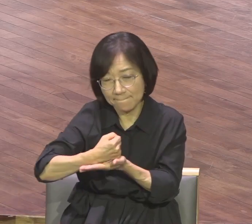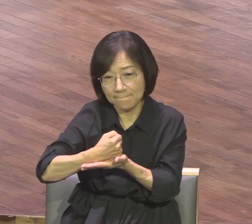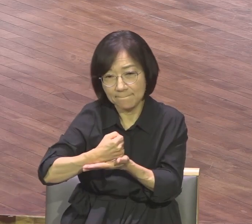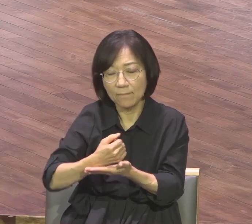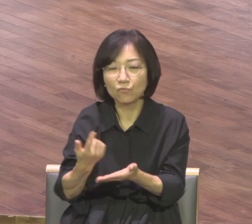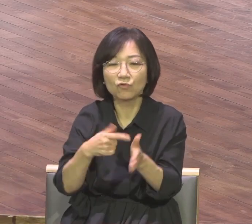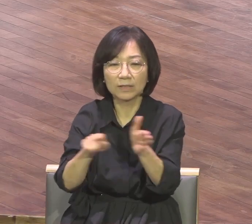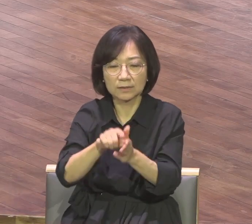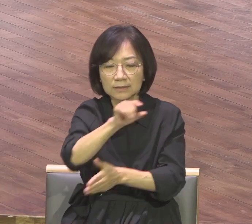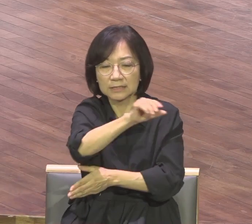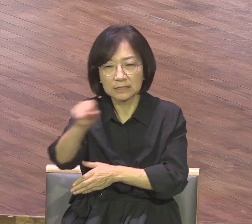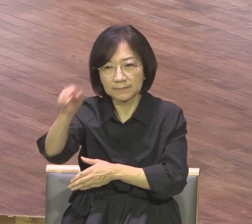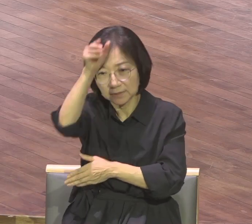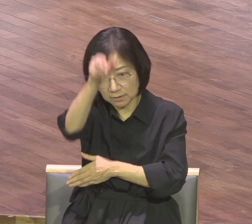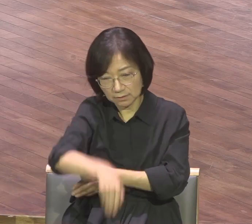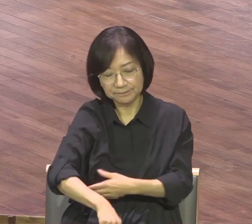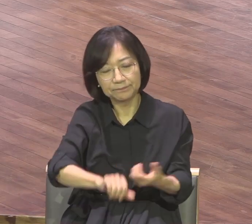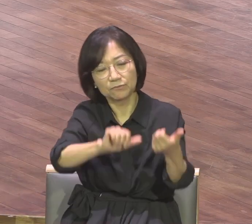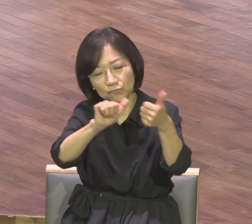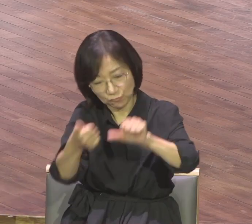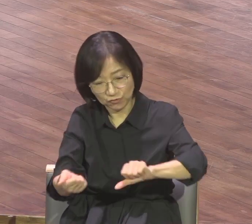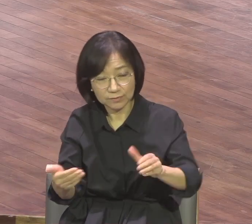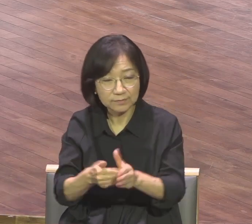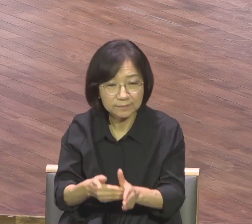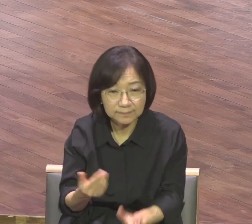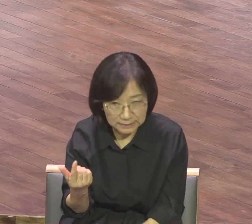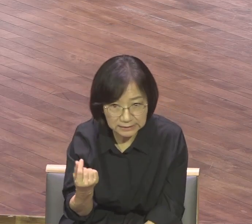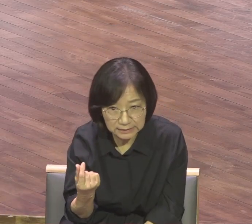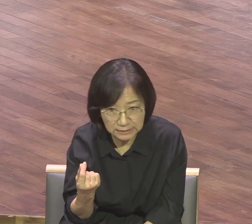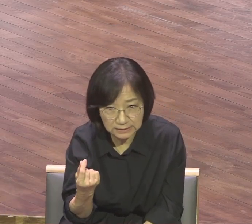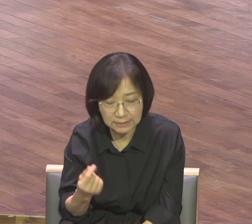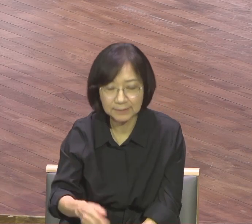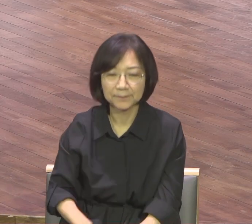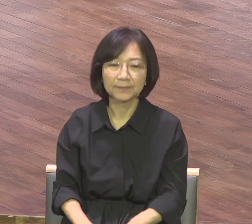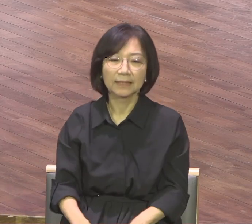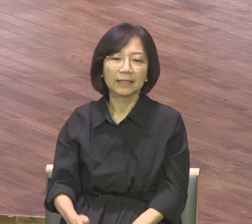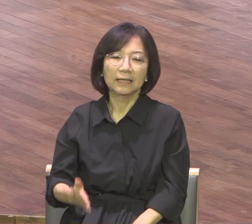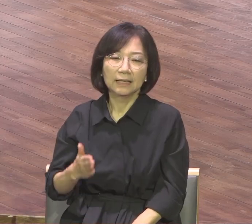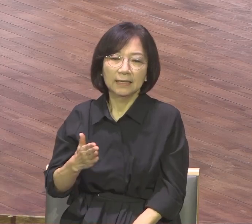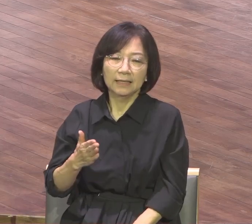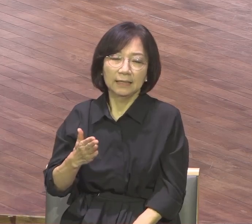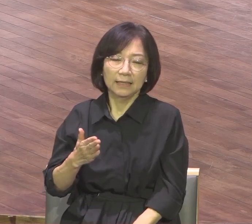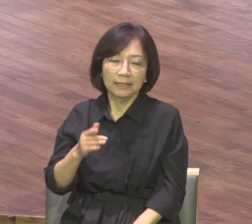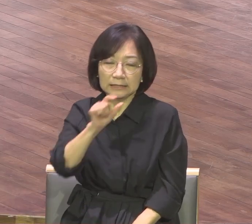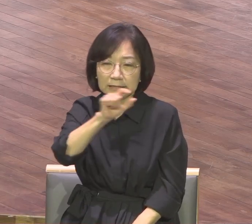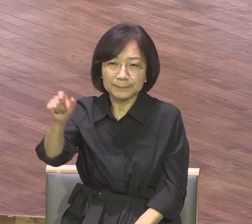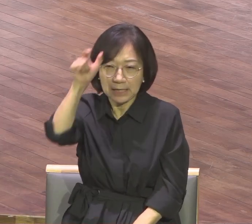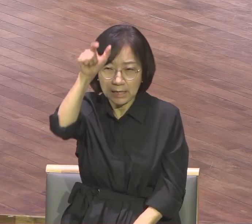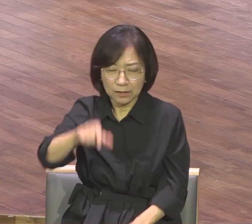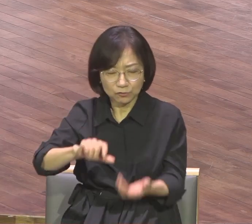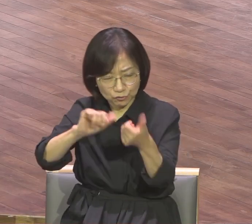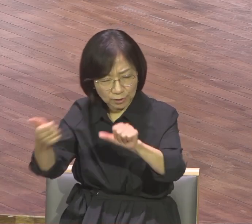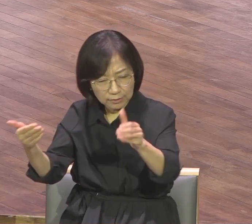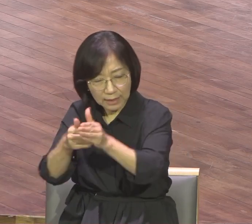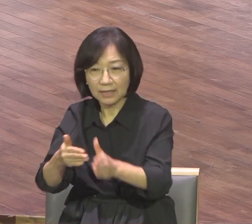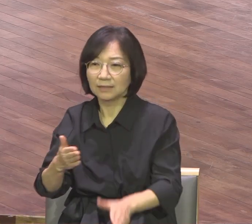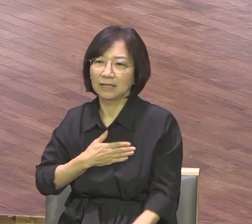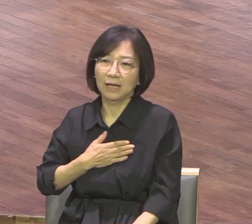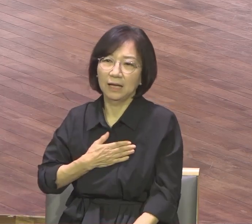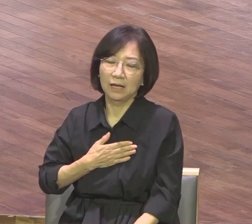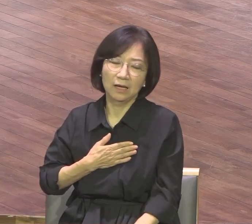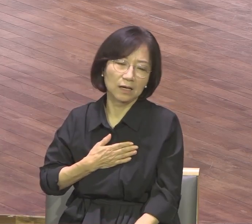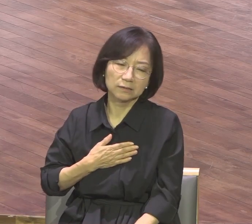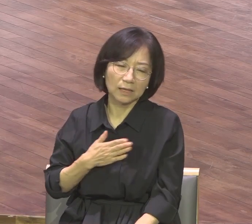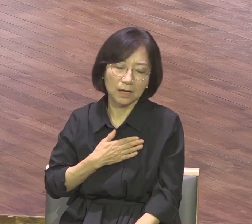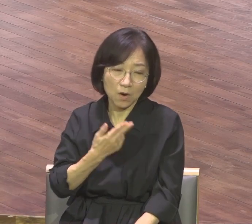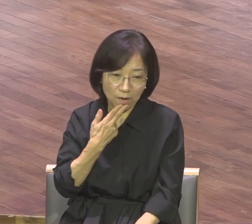죽으셨습니다. 이게 무슨 말이요? 나는 없다. 십자가 죽었다면 나는 없고 하나님의